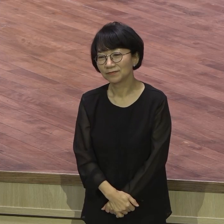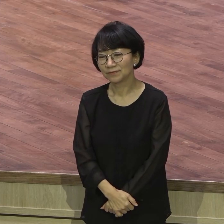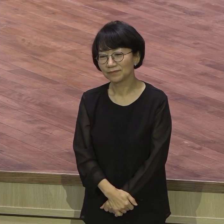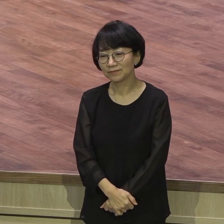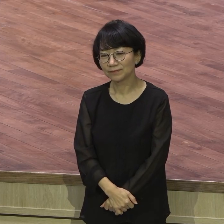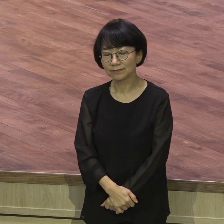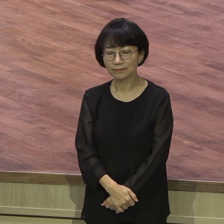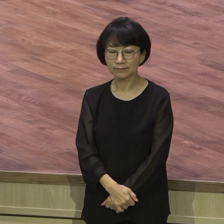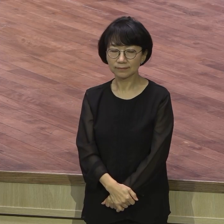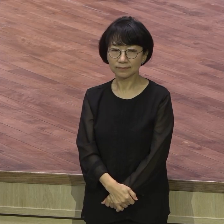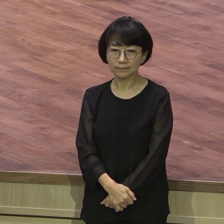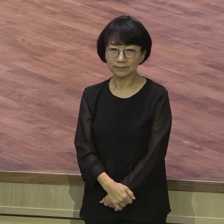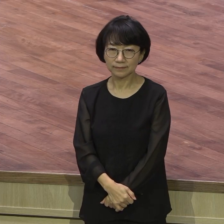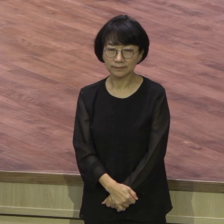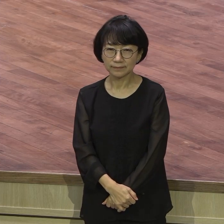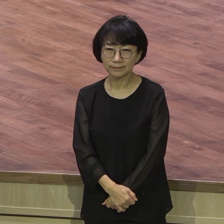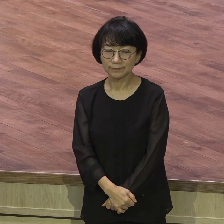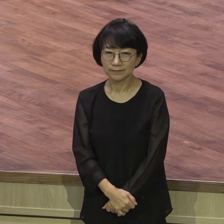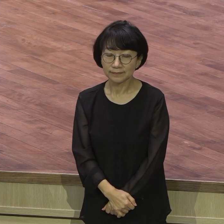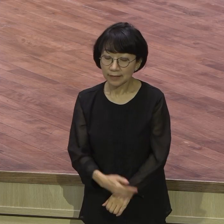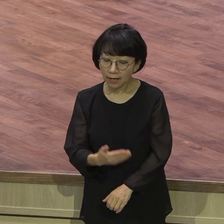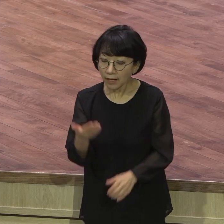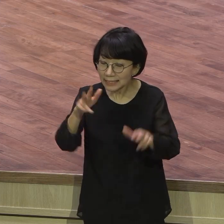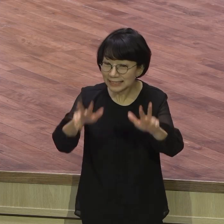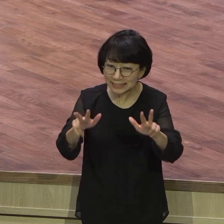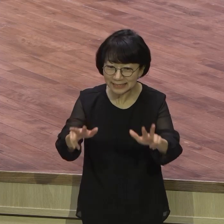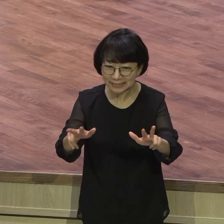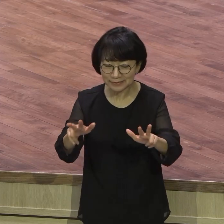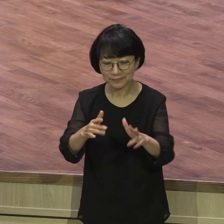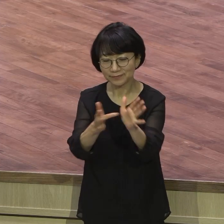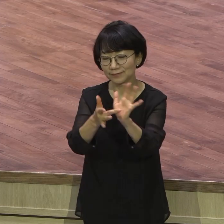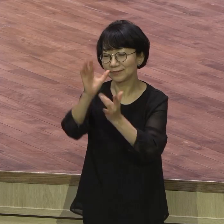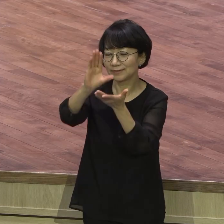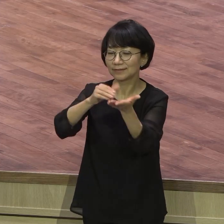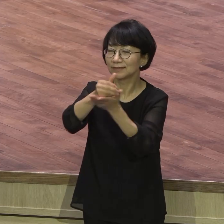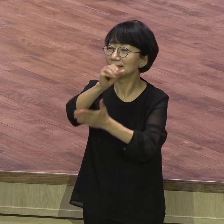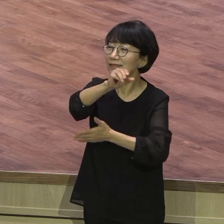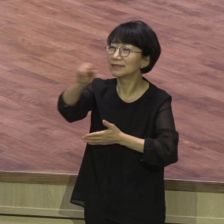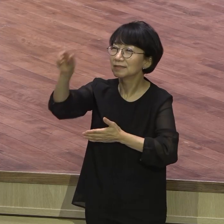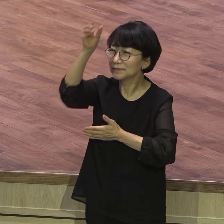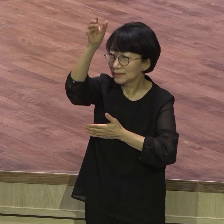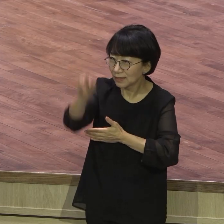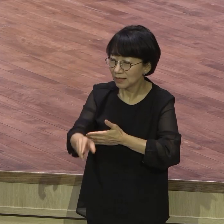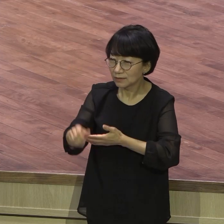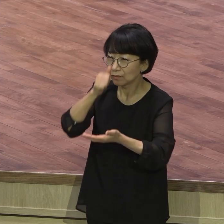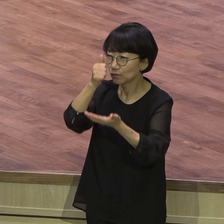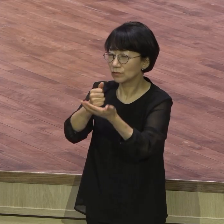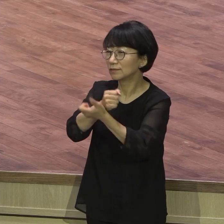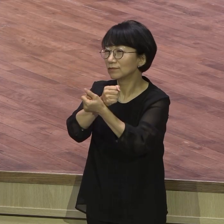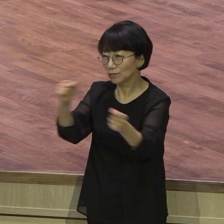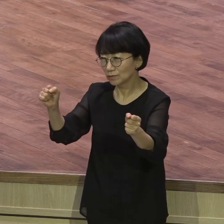그런데 이제는 예수 거리도의 십자가의 대속과 부활로 인해서